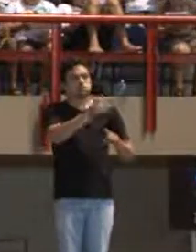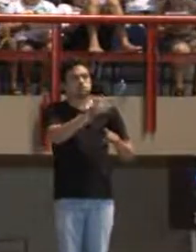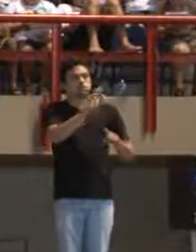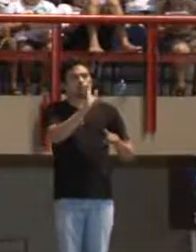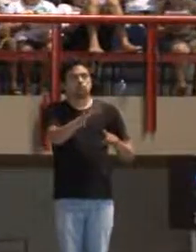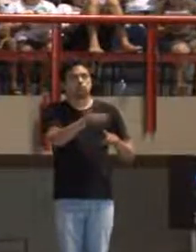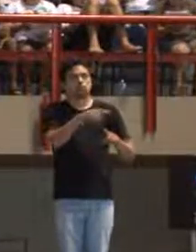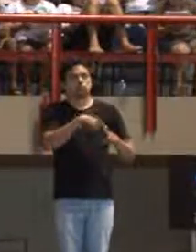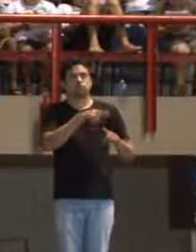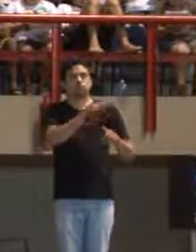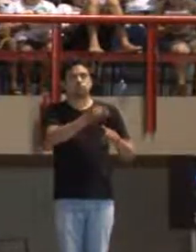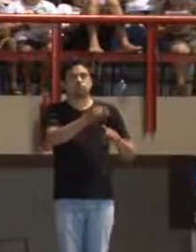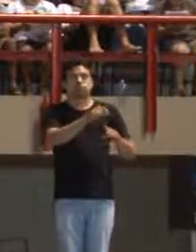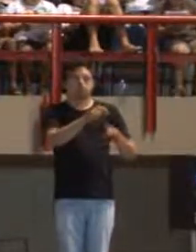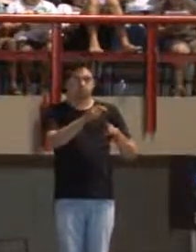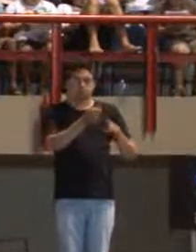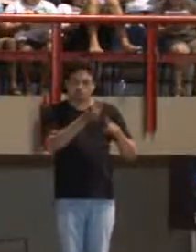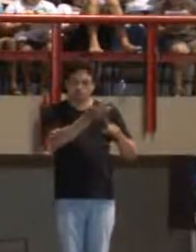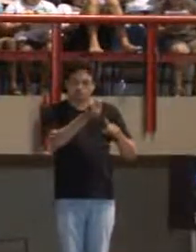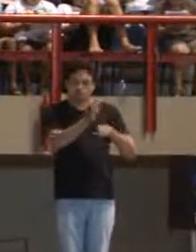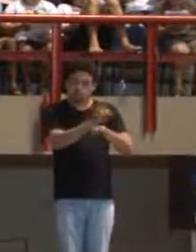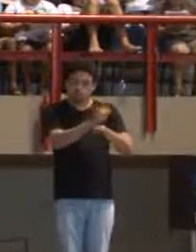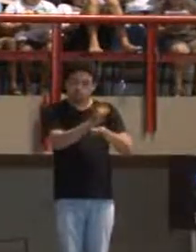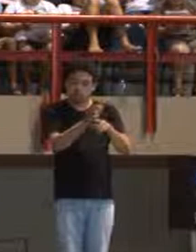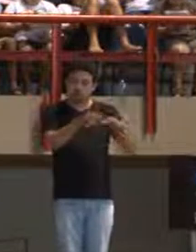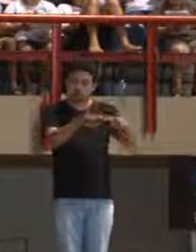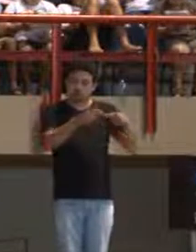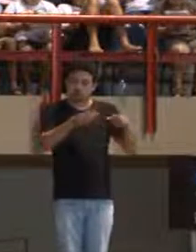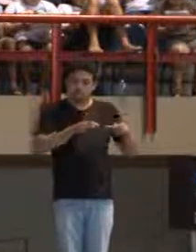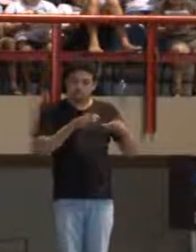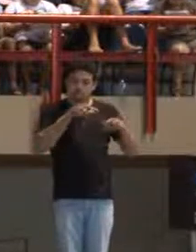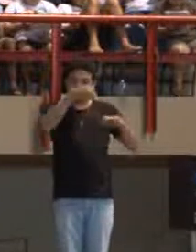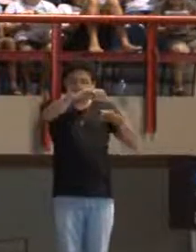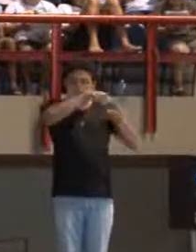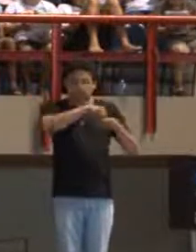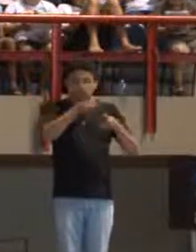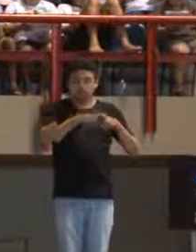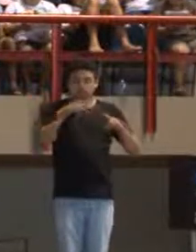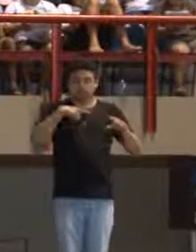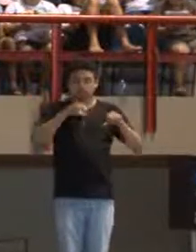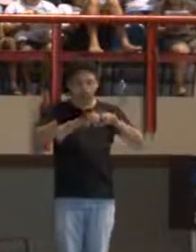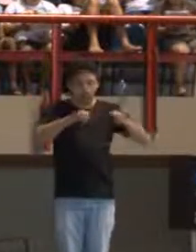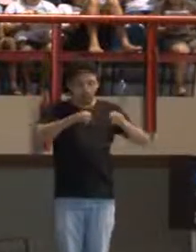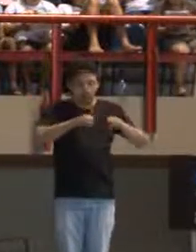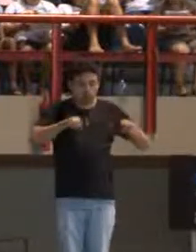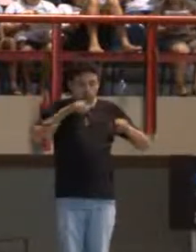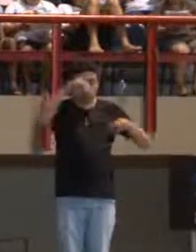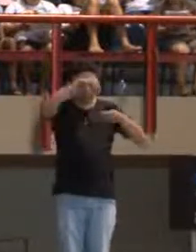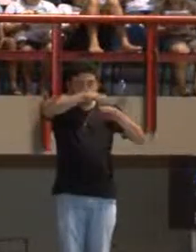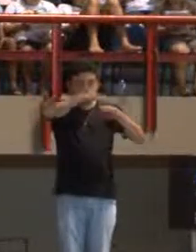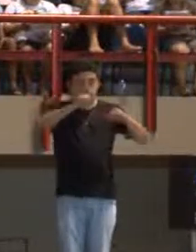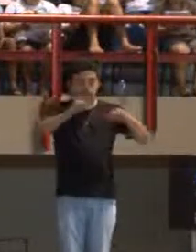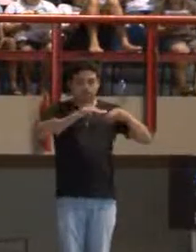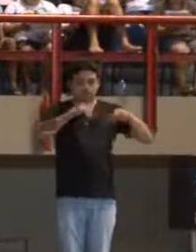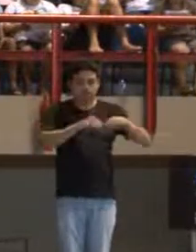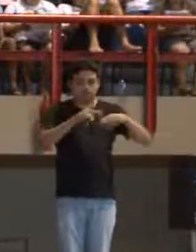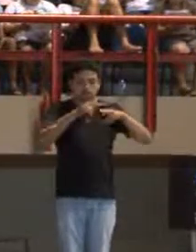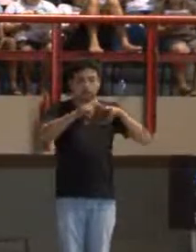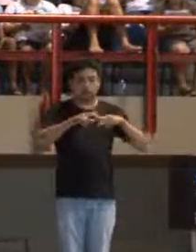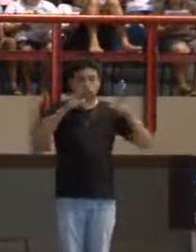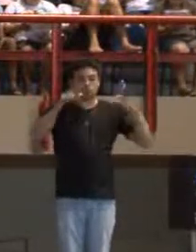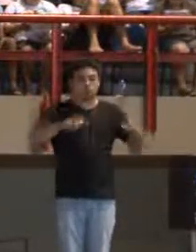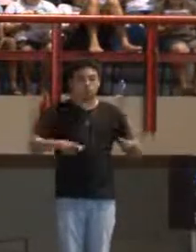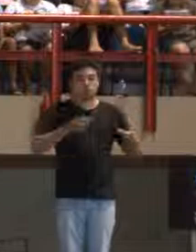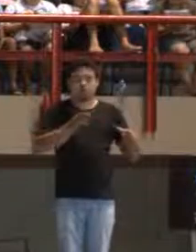para passageiros menor do que os veículos a gasolina. Por quê? Porque tem que botar aqueles cilindros lá de gás, né? Aí isso acaba reduzindo o